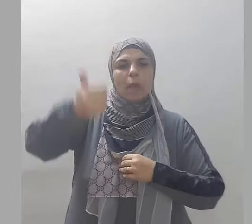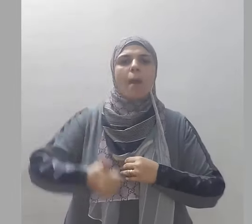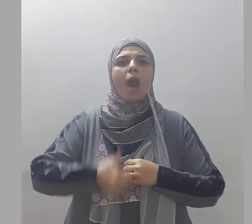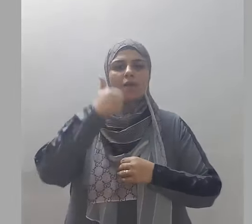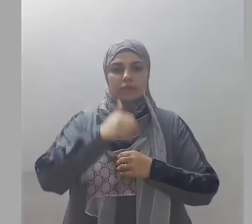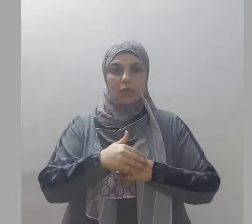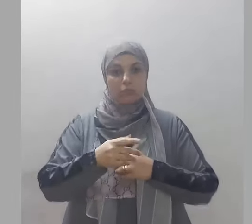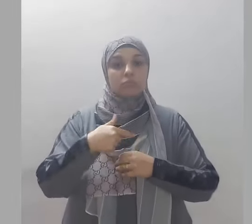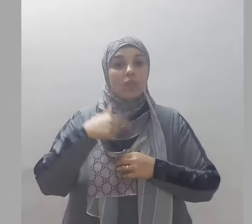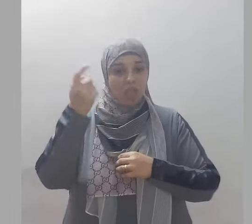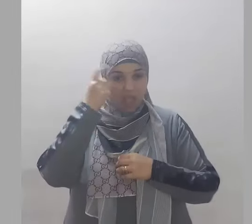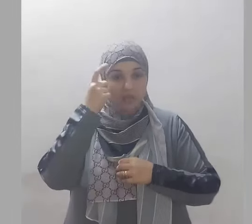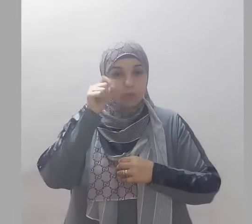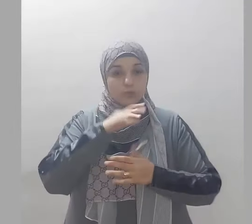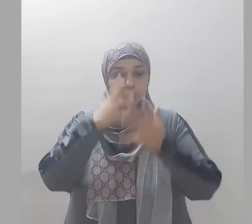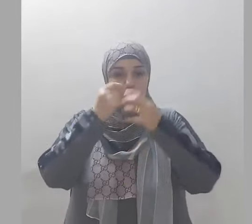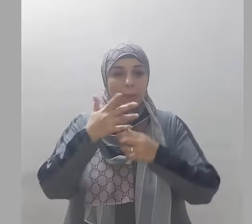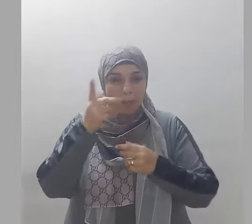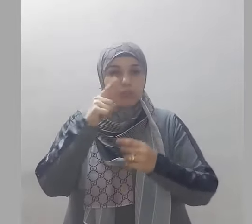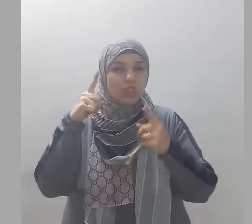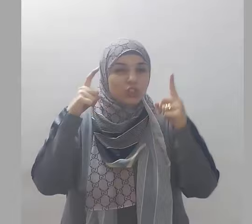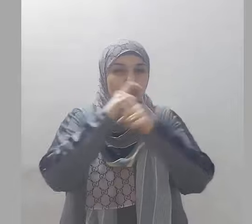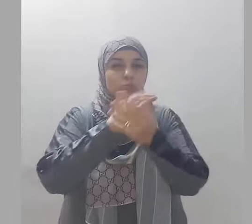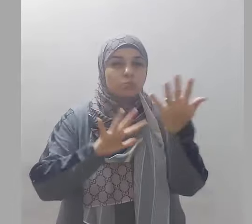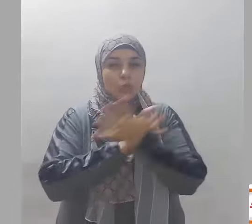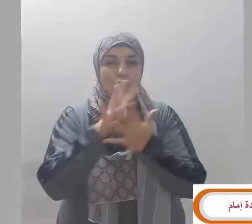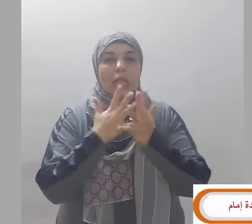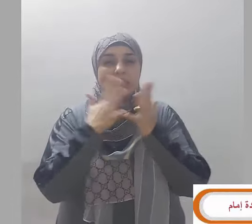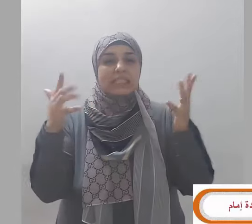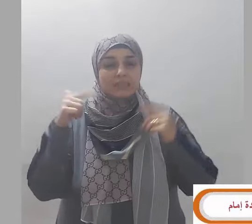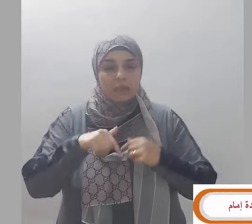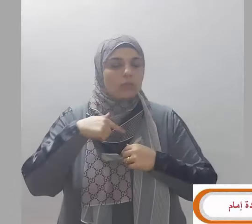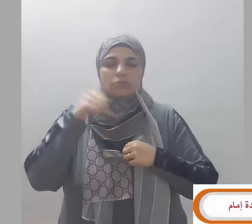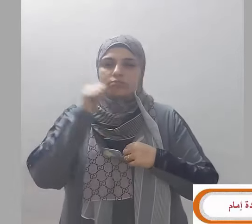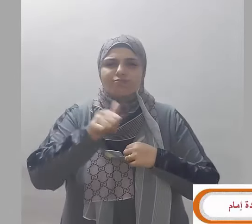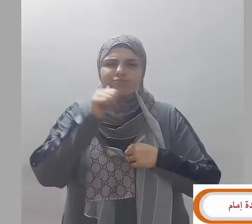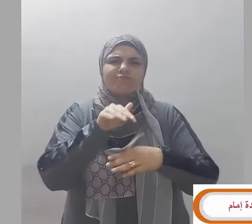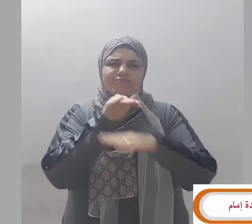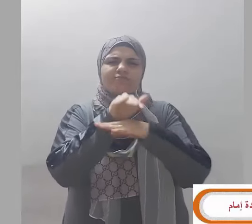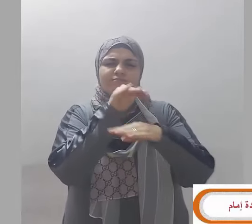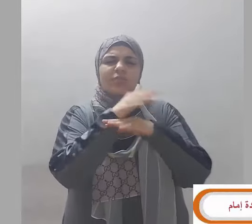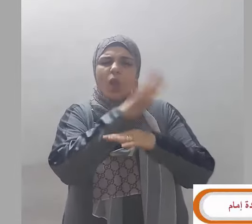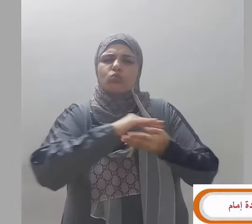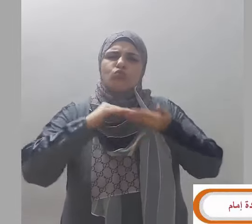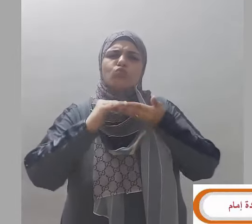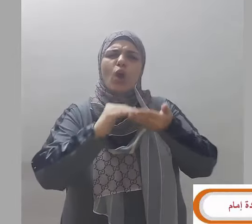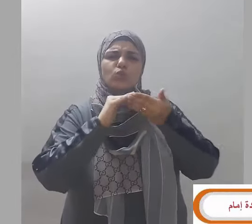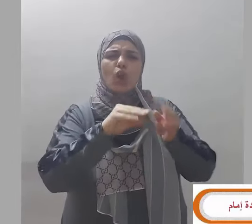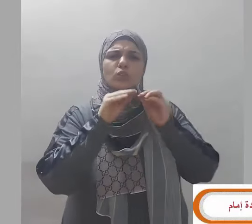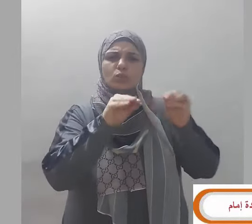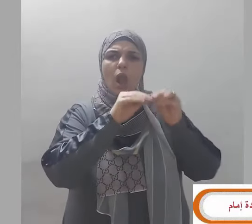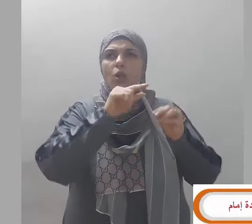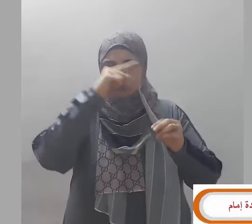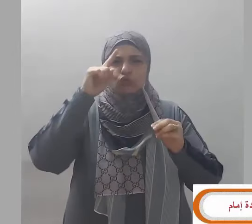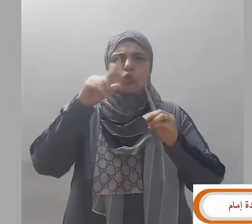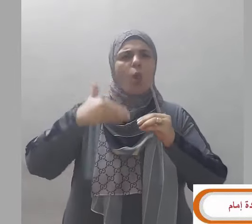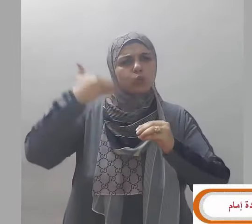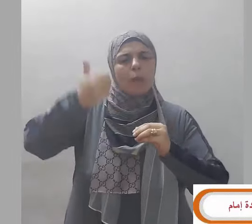مما أصابهم من شدة وأزمات. فكان عليه الصلاة والسلام يحب الفعل ويكره